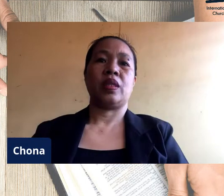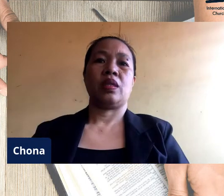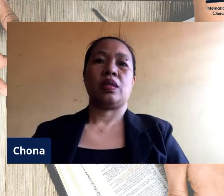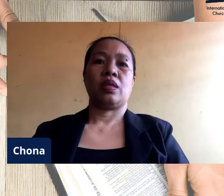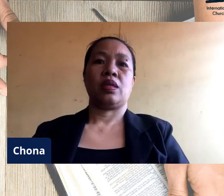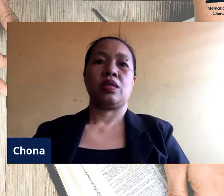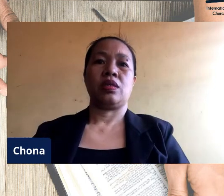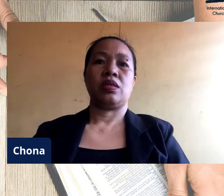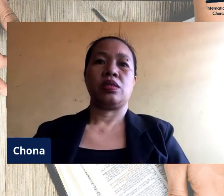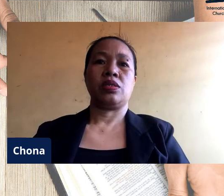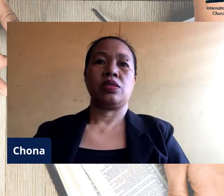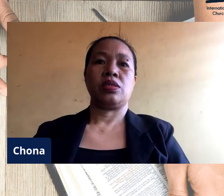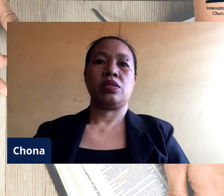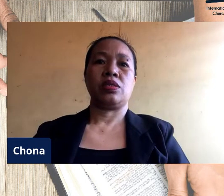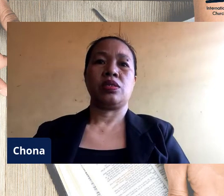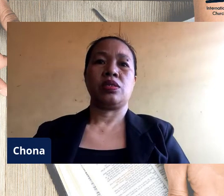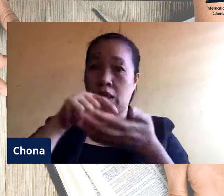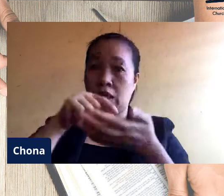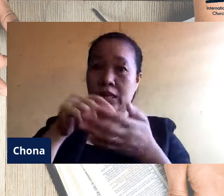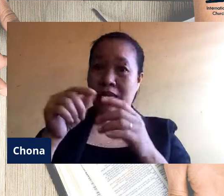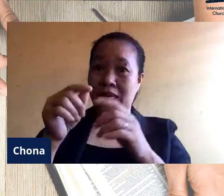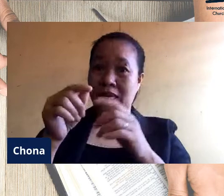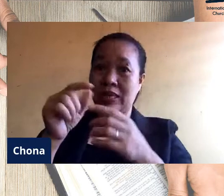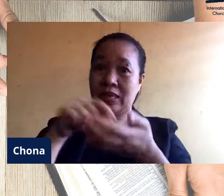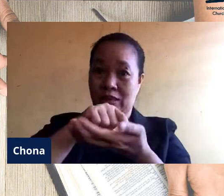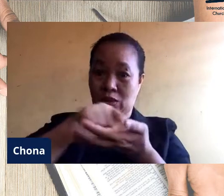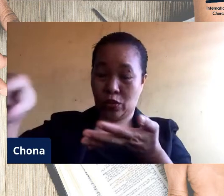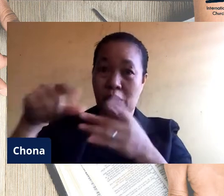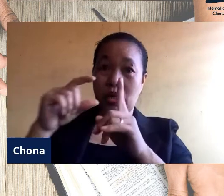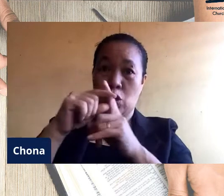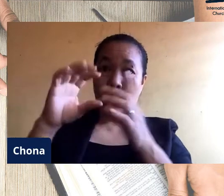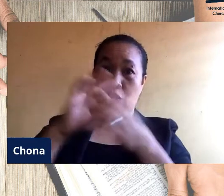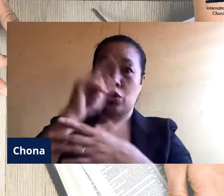huwag po na manaig, no? Ang